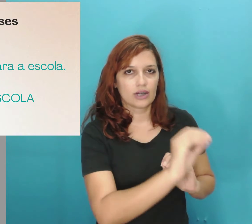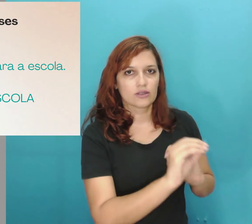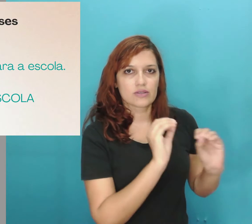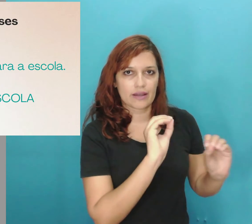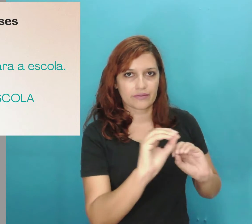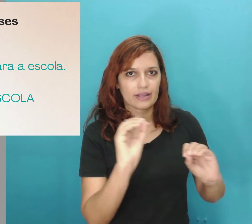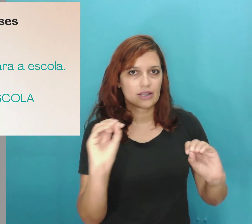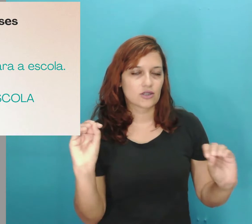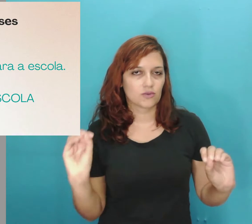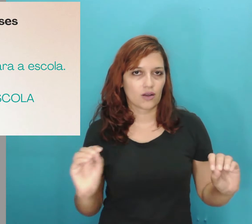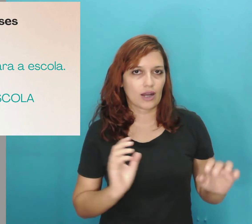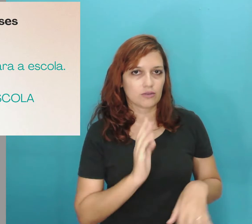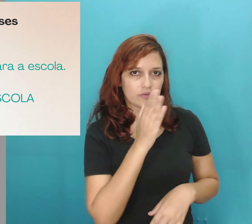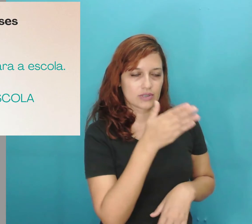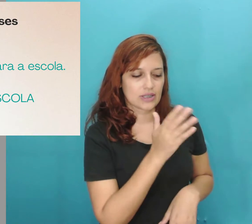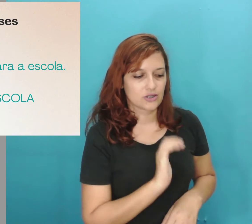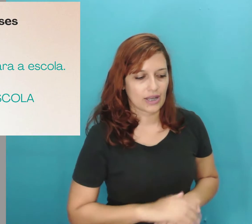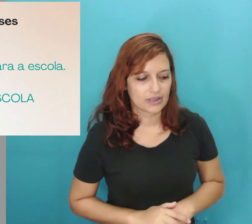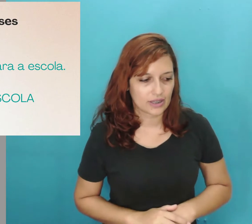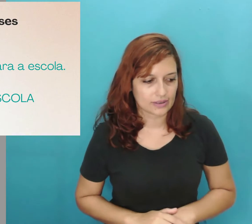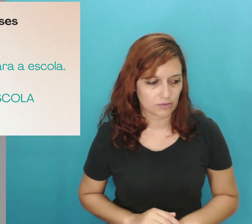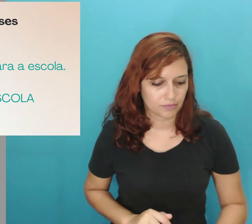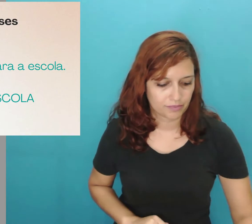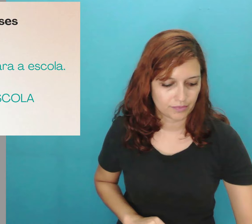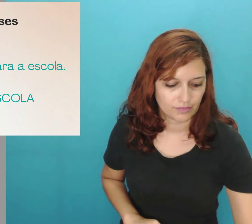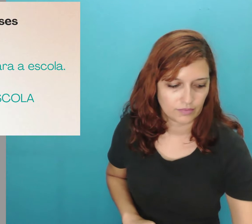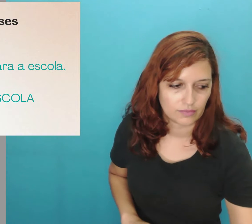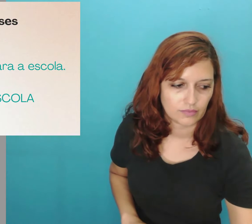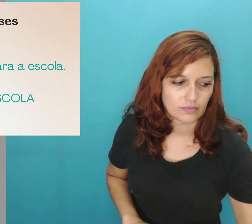os referentes no local onde você está indicando.